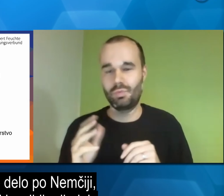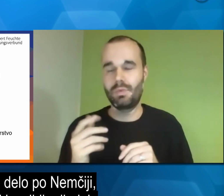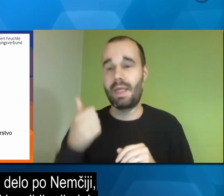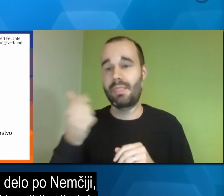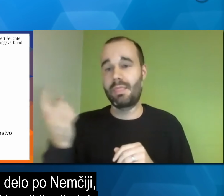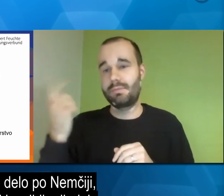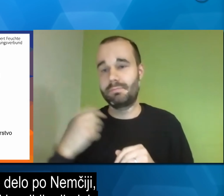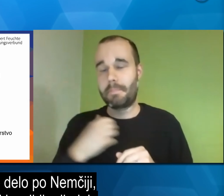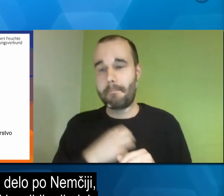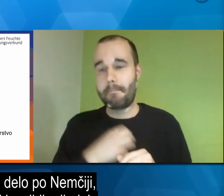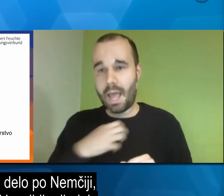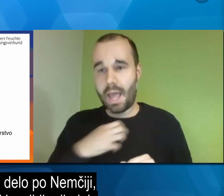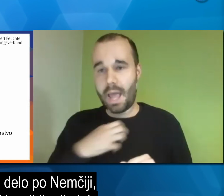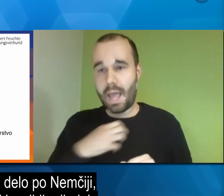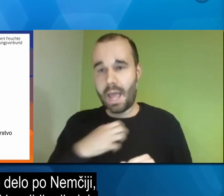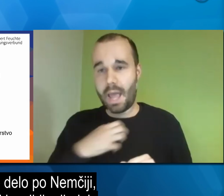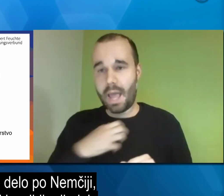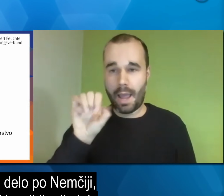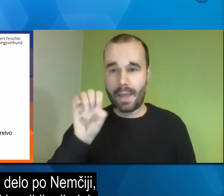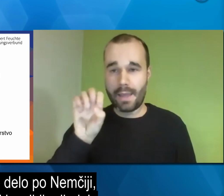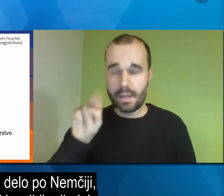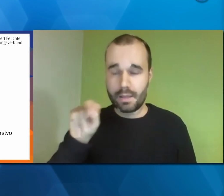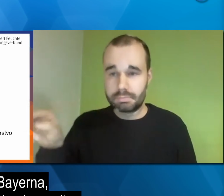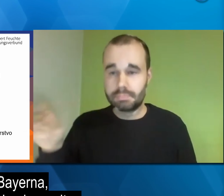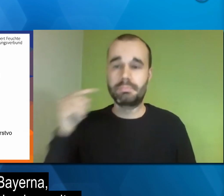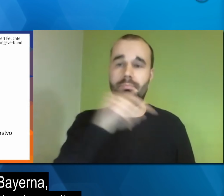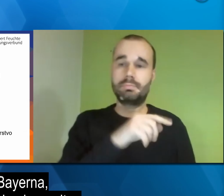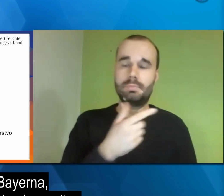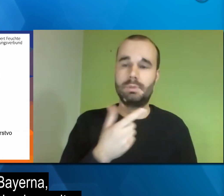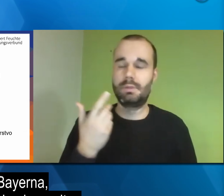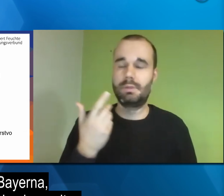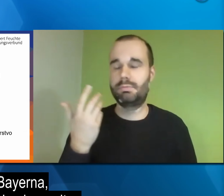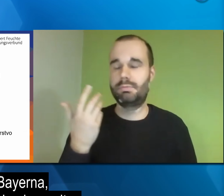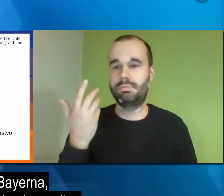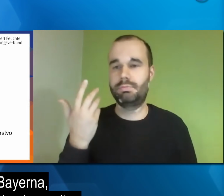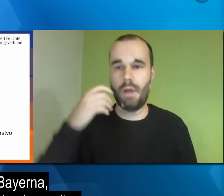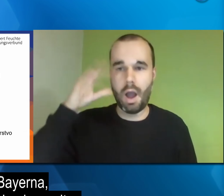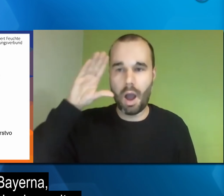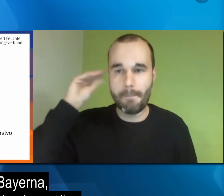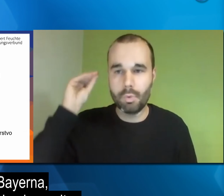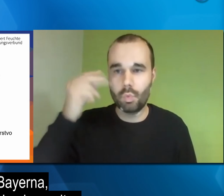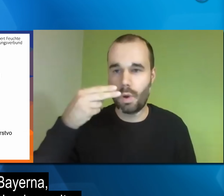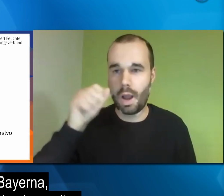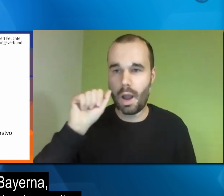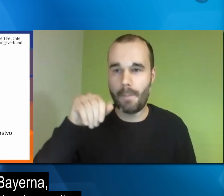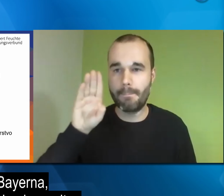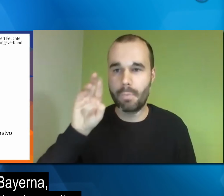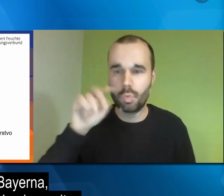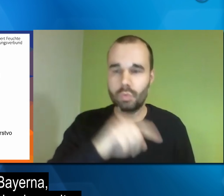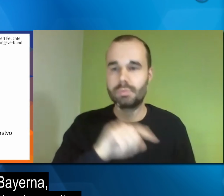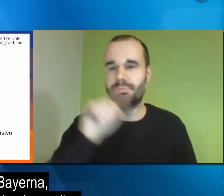Nemčiji. Ker nekateri invalidi prihajajo iz Bayerna, drugi iz